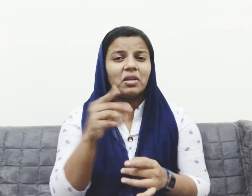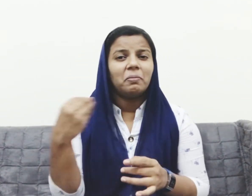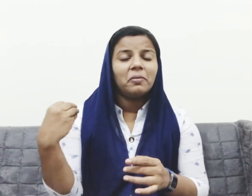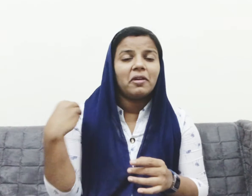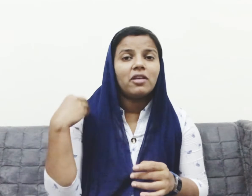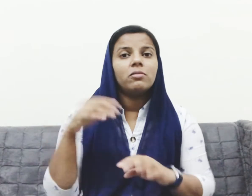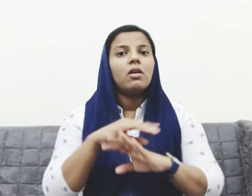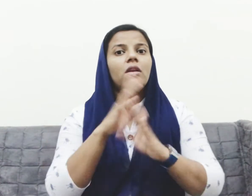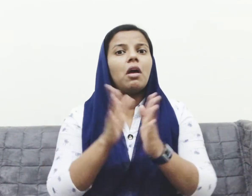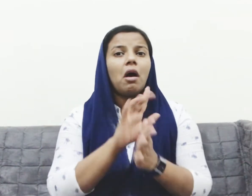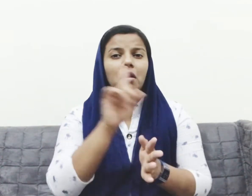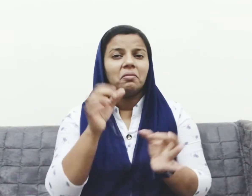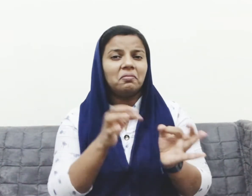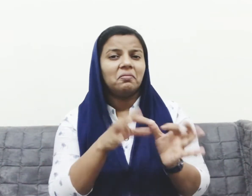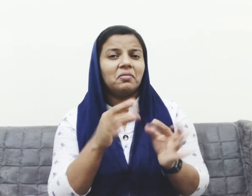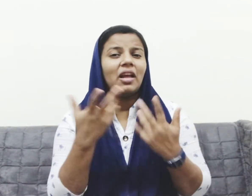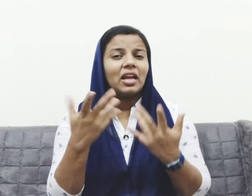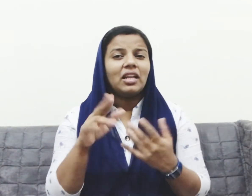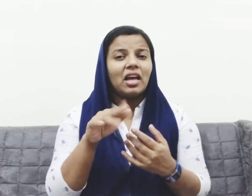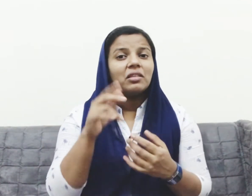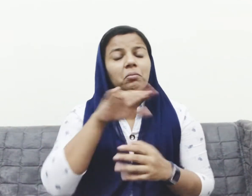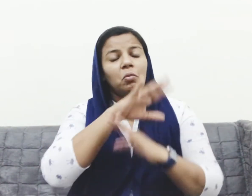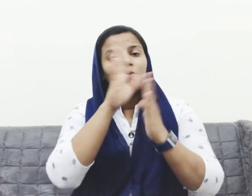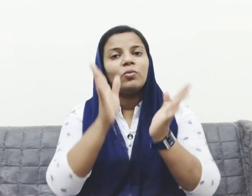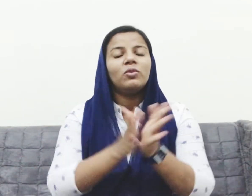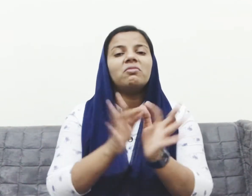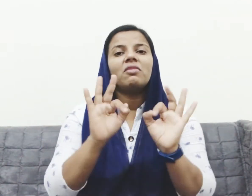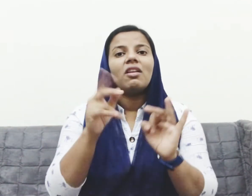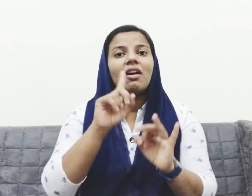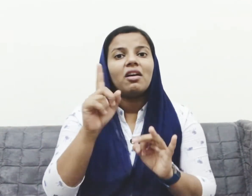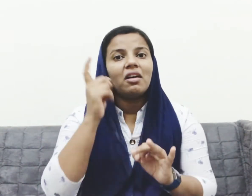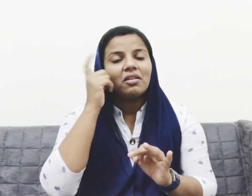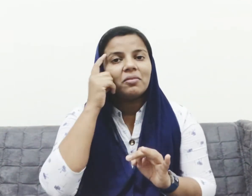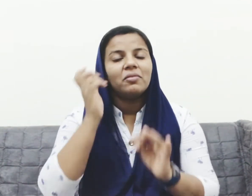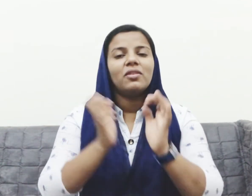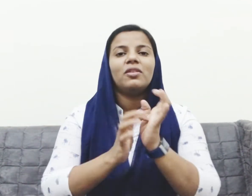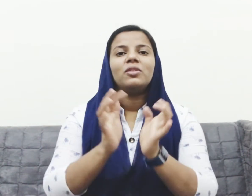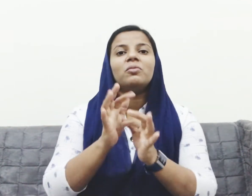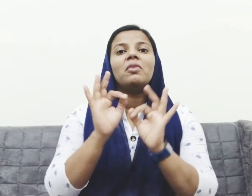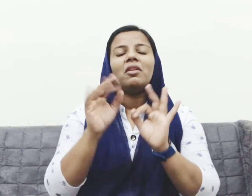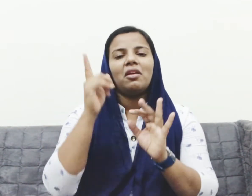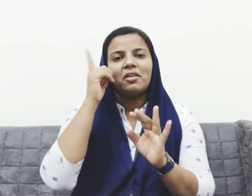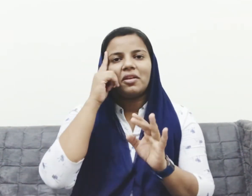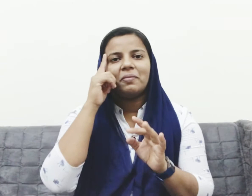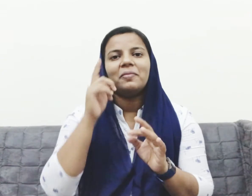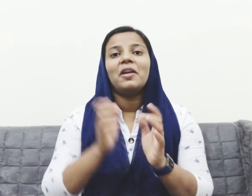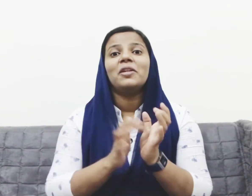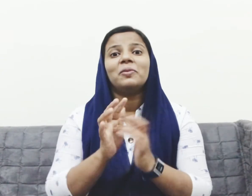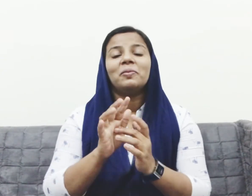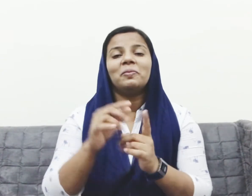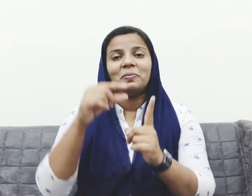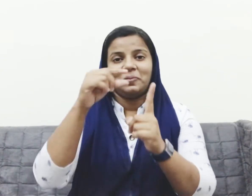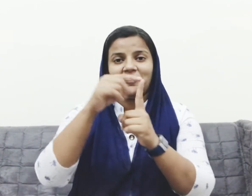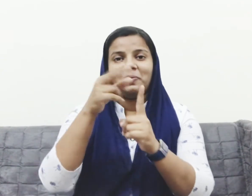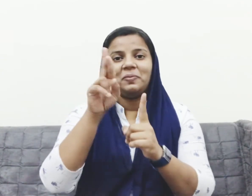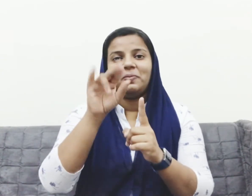ഒറ്റപ്പെടലുകൾ എന്നറിഞ്ഞവൻ, അവൻ തള്ളിക്കളയലുകൾ എന്നറിഞ്ഞവൻ, ഇതെല്ലാം അറിഞ്ഞ ഒരു നല്ല മഹാപുരോഹിതനാണ് നമുക്ക് പിതാവിൻ്റെ